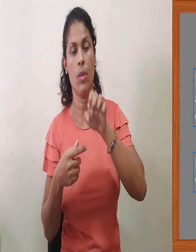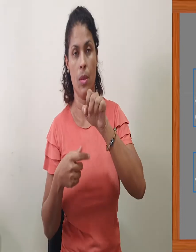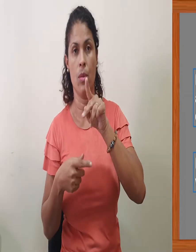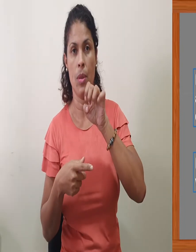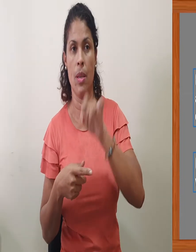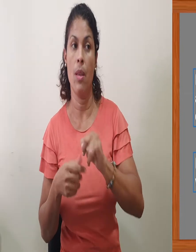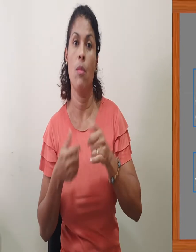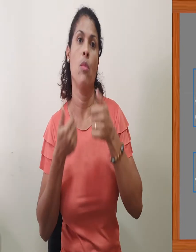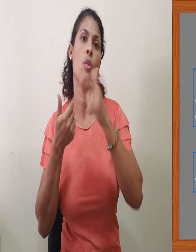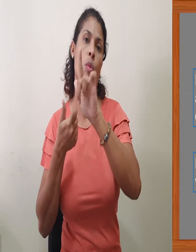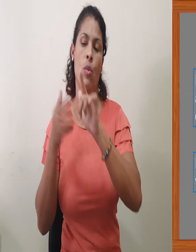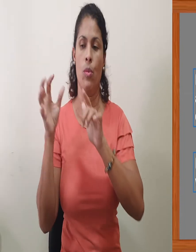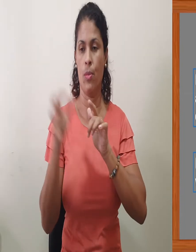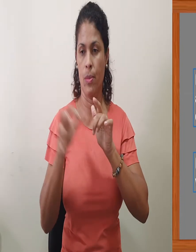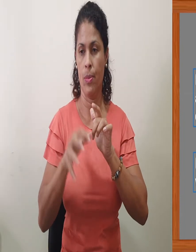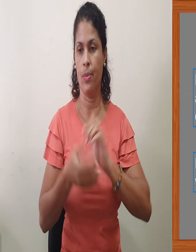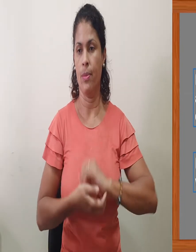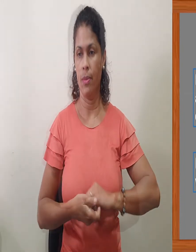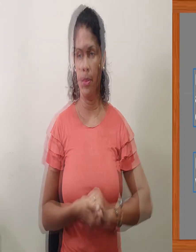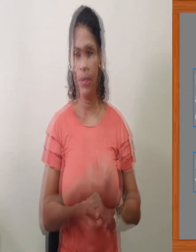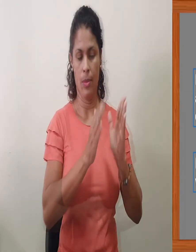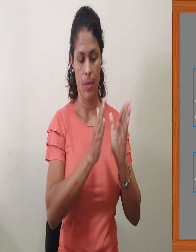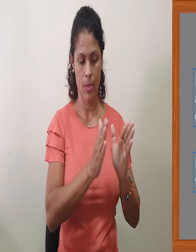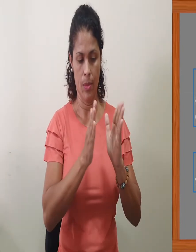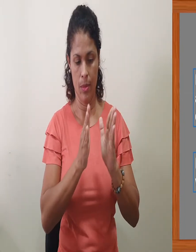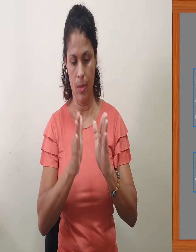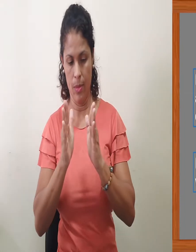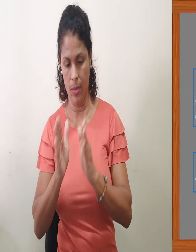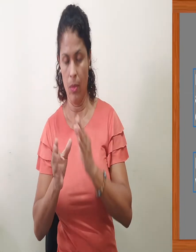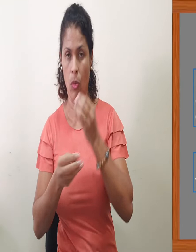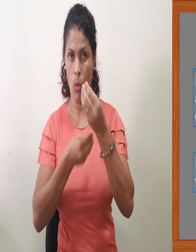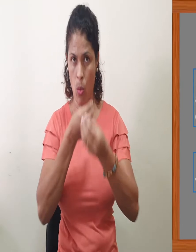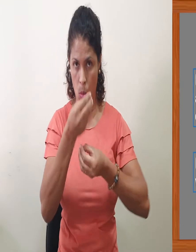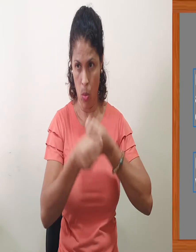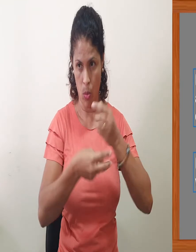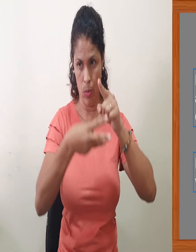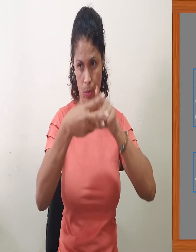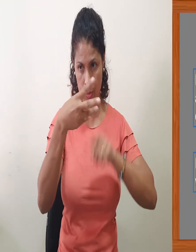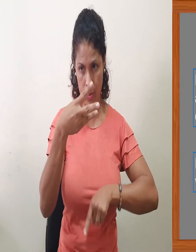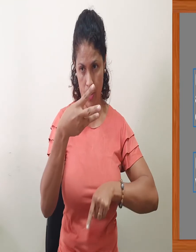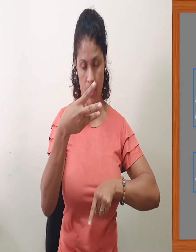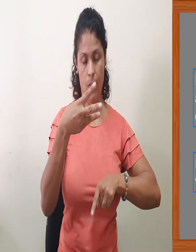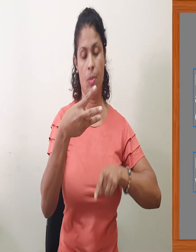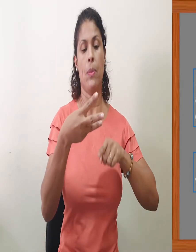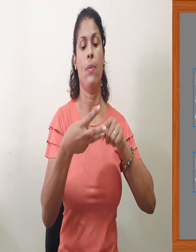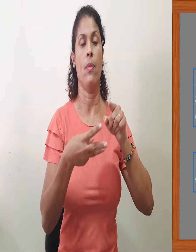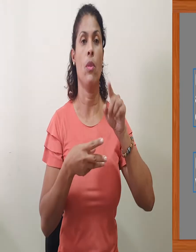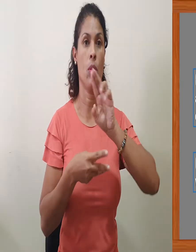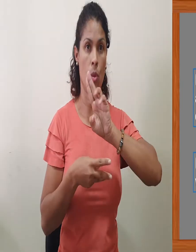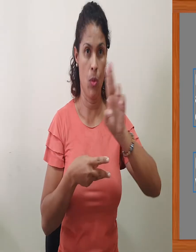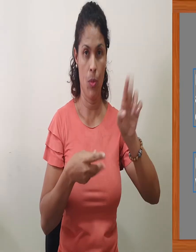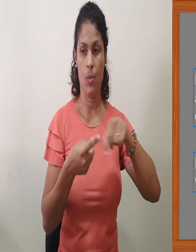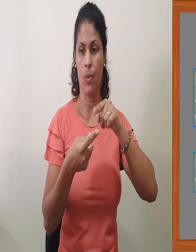forme um tumor detectável. Ela se desenvolve em múltiplos estágios, envolvendo tanto os